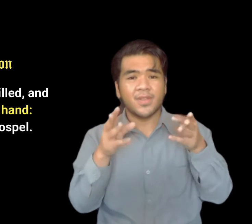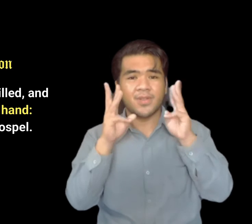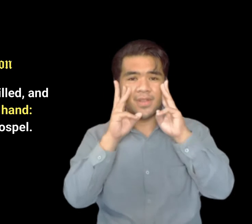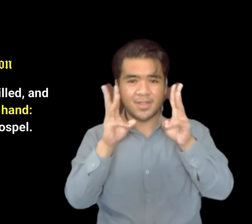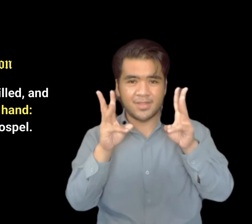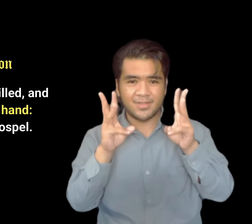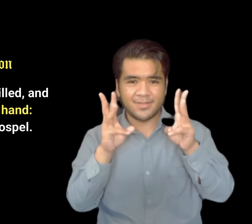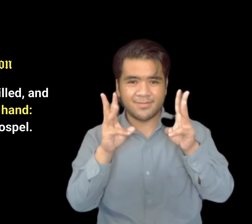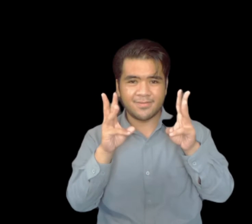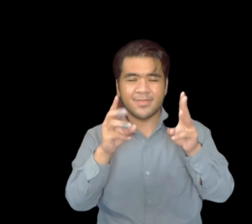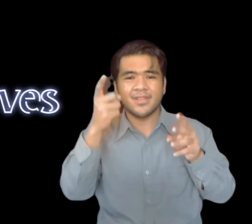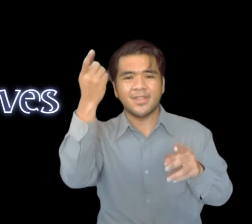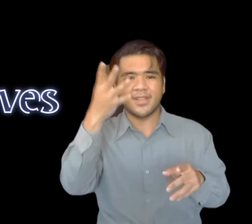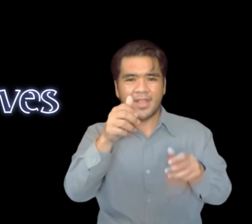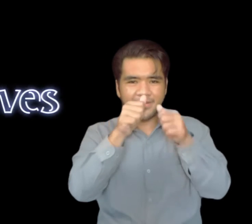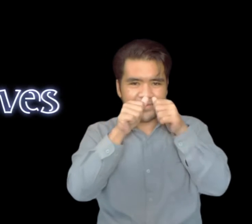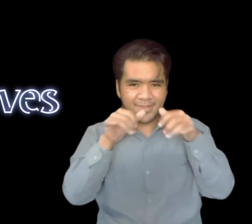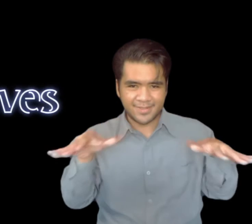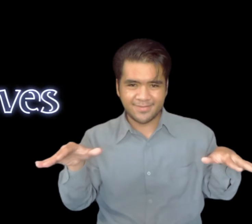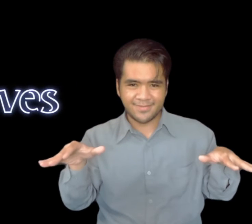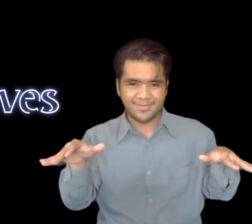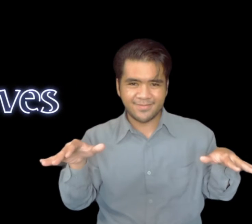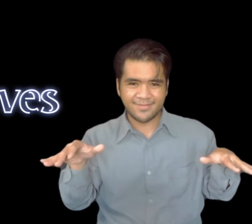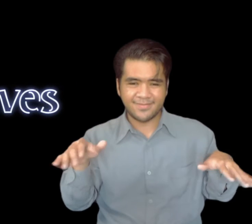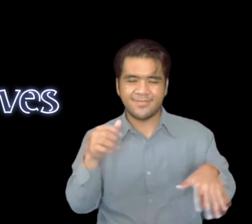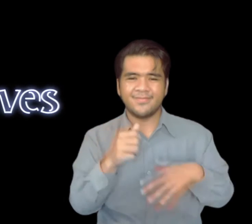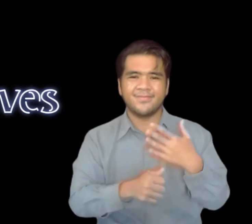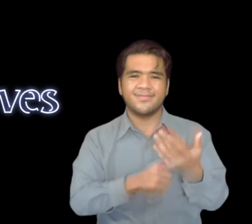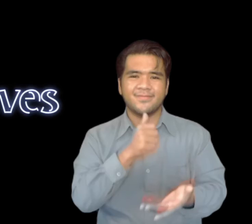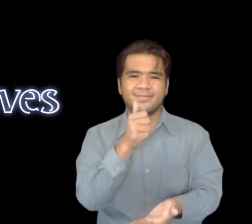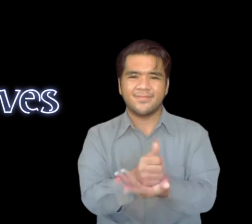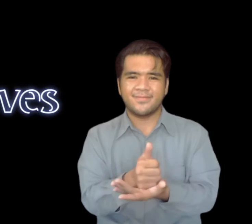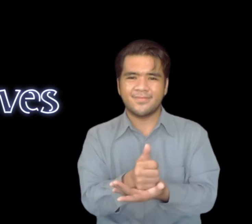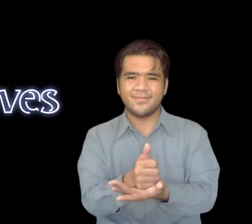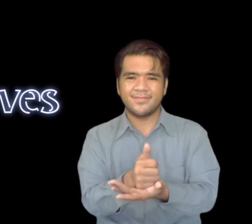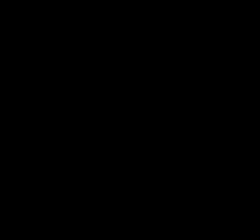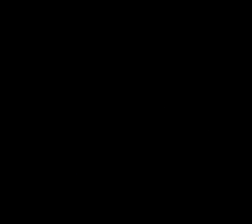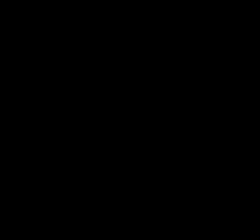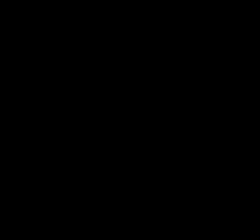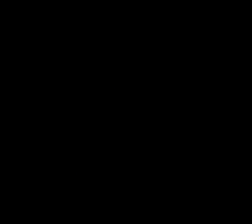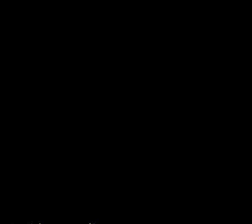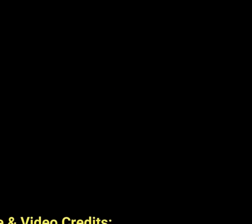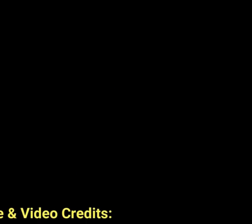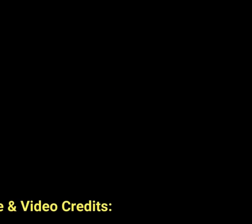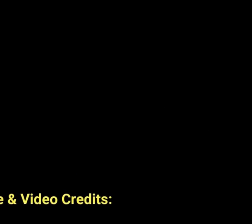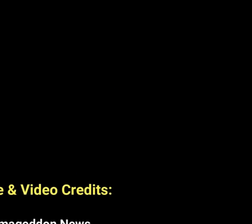ng Diyos ay malapit na. Maraming salamat sa panonood at God bless you.